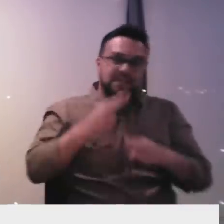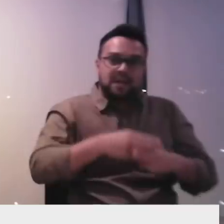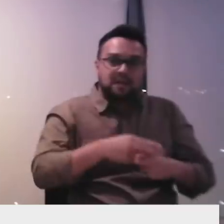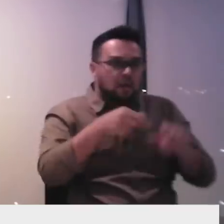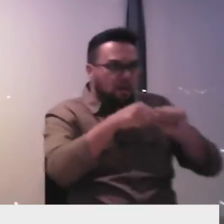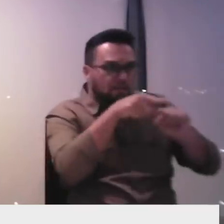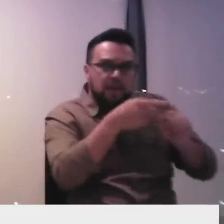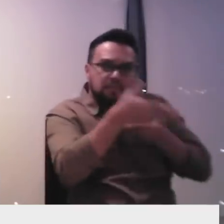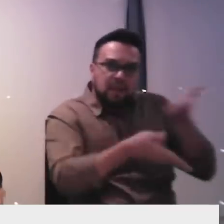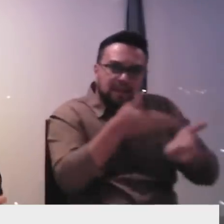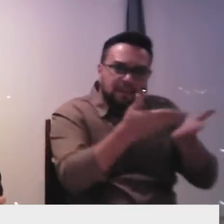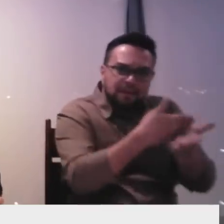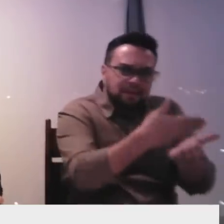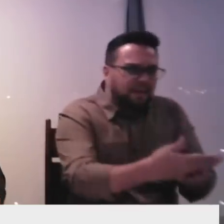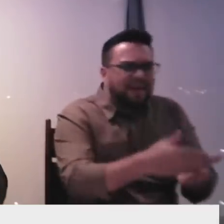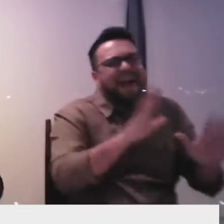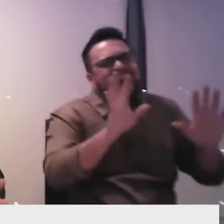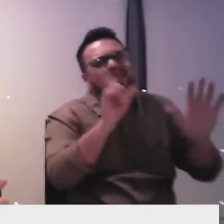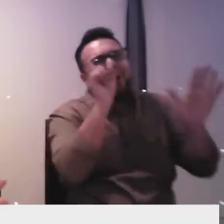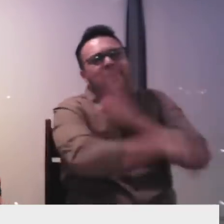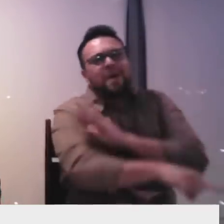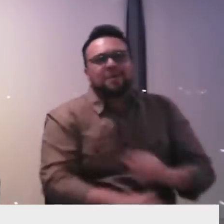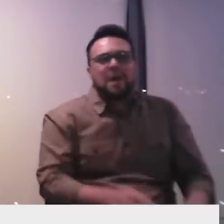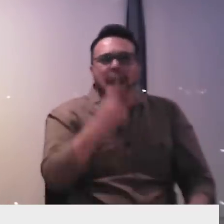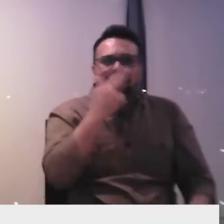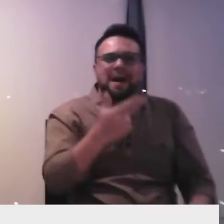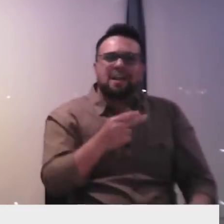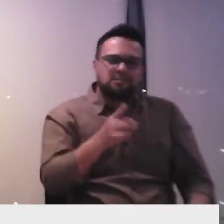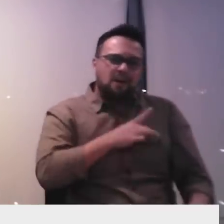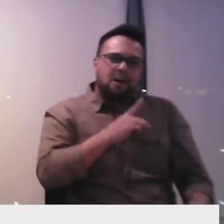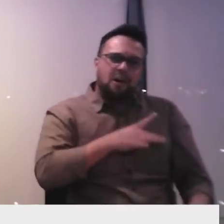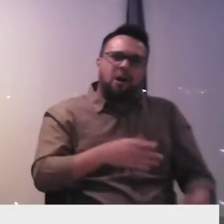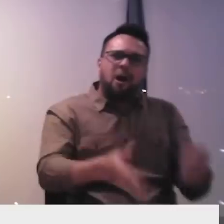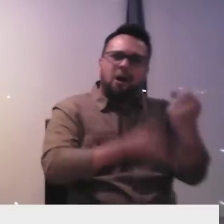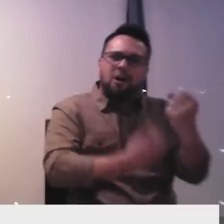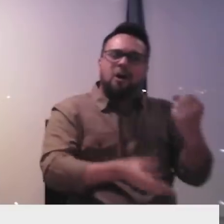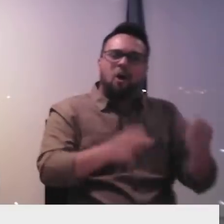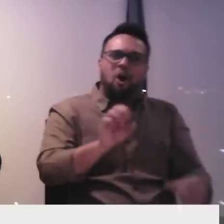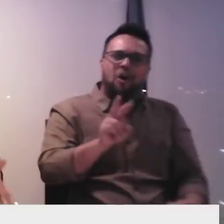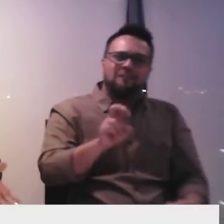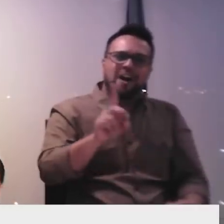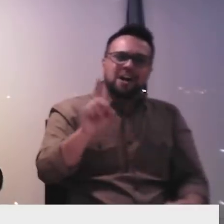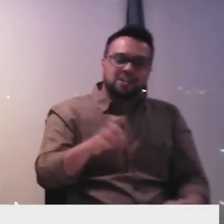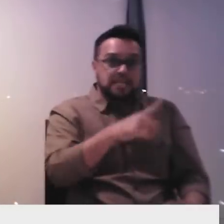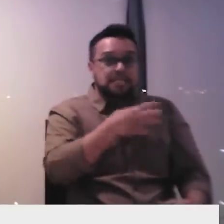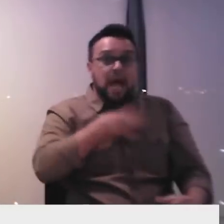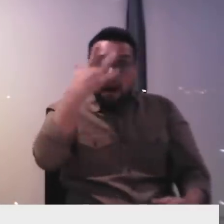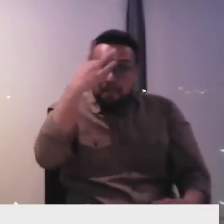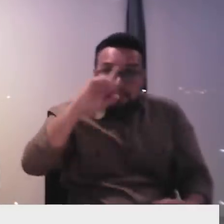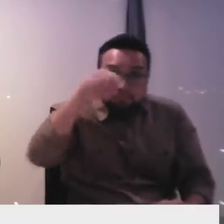algum tratamento inicial. Eles não perguntam, né? É uma covardia para o pai da grande mídia sem tamanho. Pergunta como ele se sentiu no dia